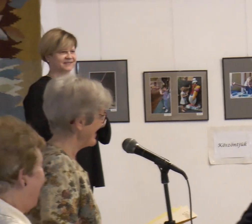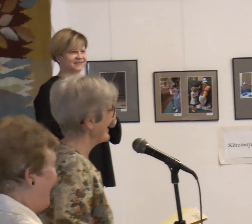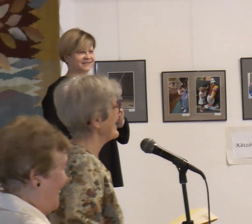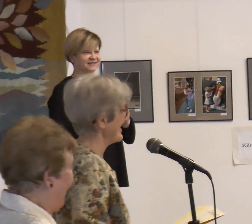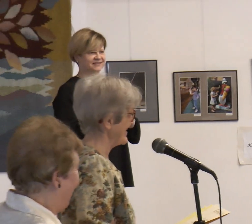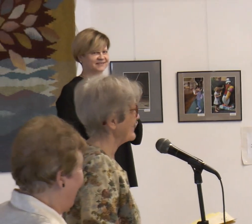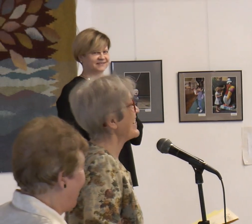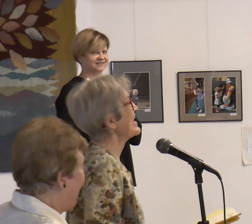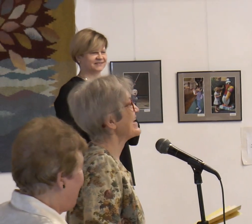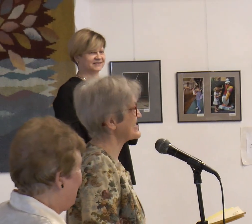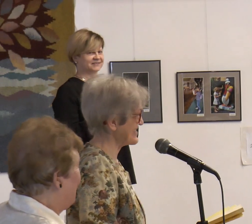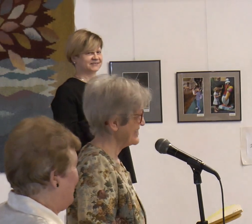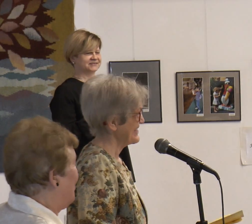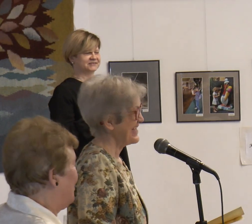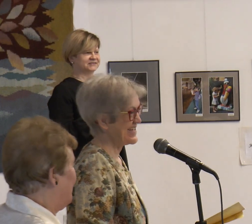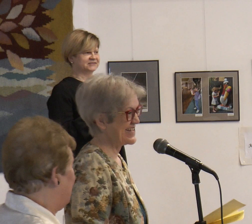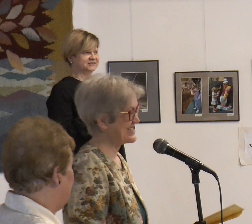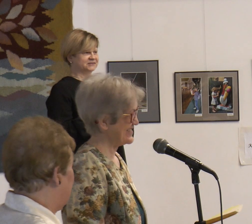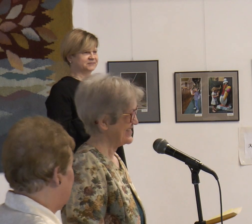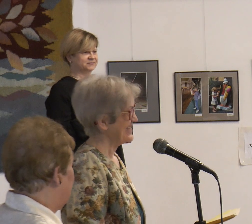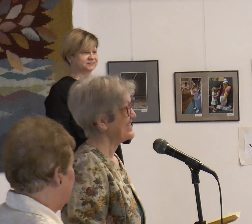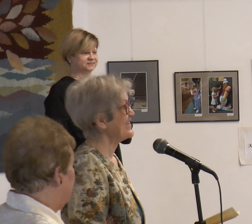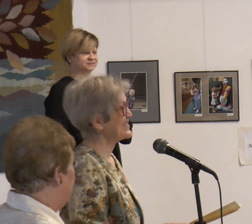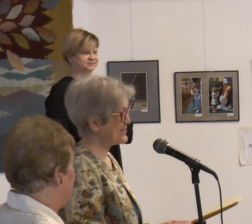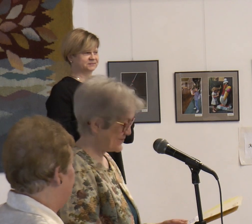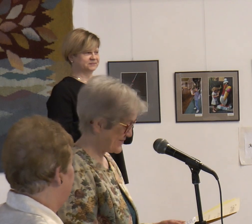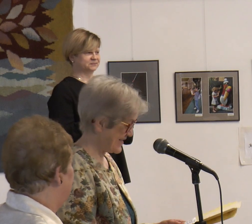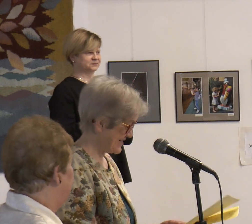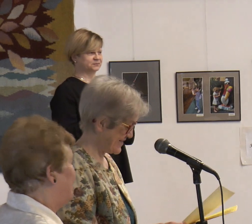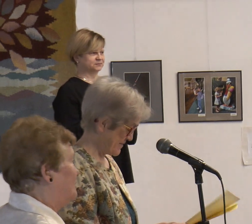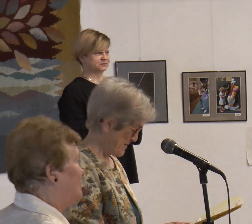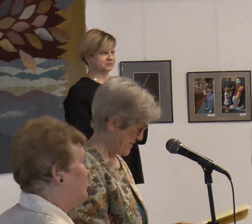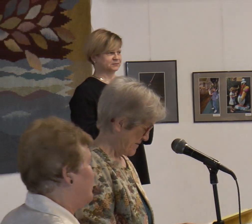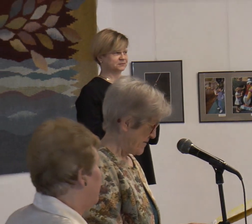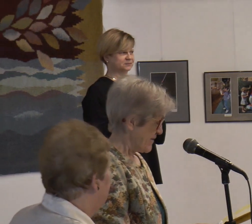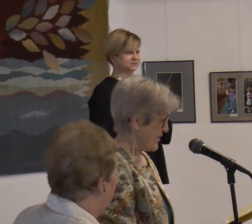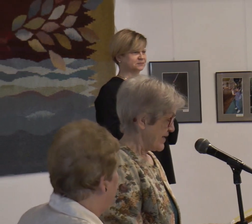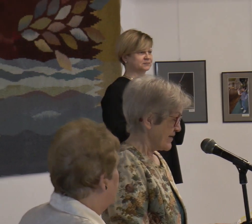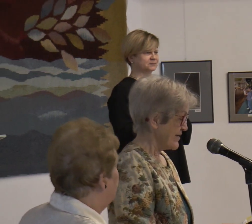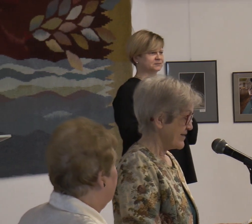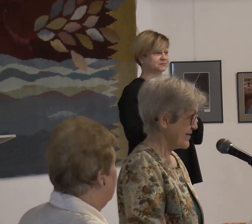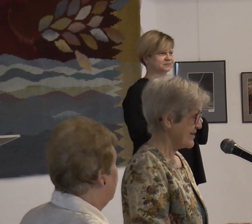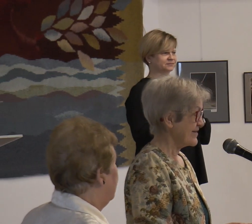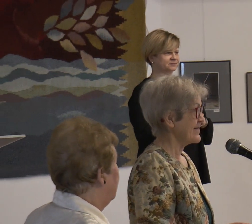tűzünk. Nem, megtörtént, nem titkolok semmit. Helyes. Helyes a dolog. Jaj, de legyünk neki.